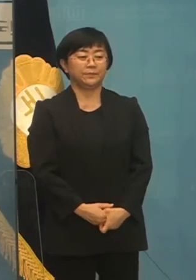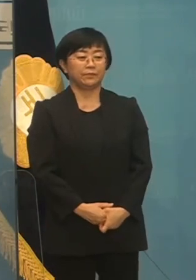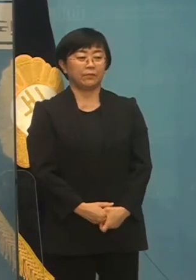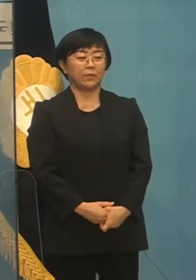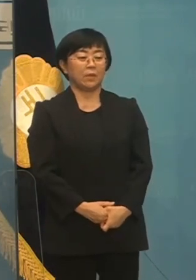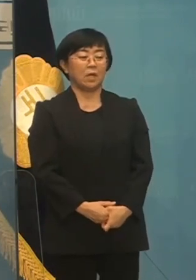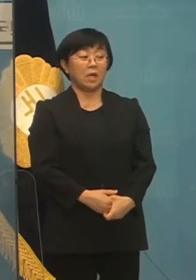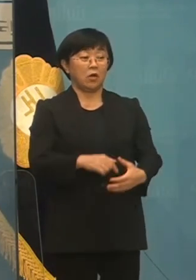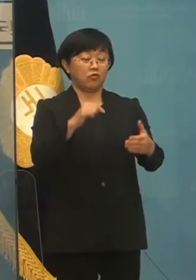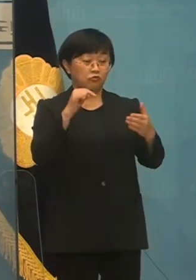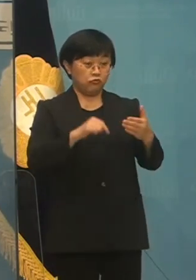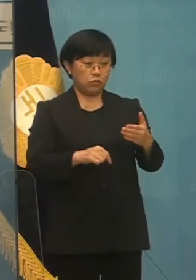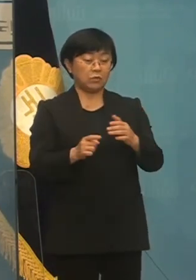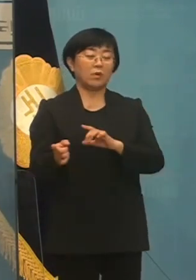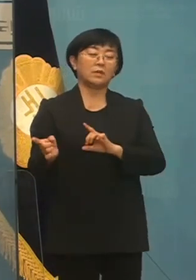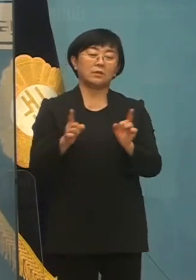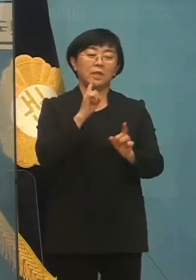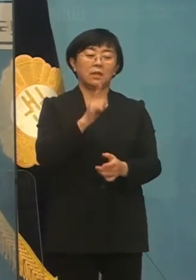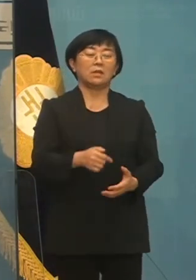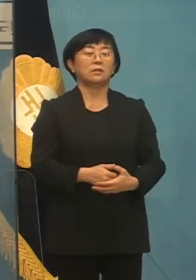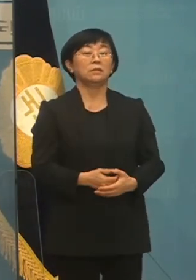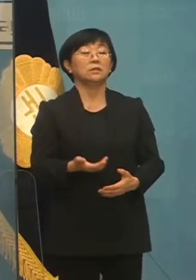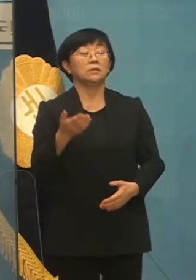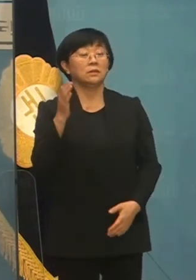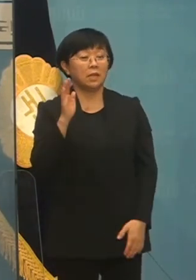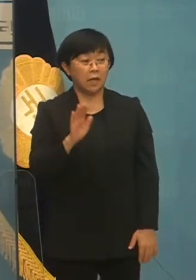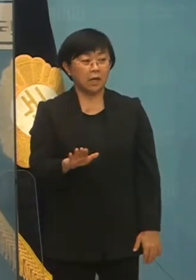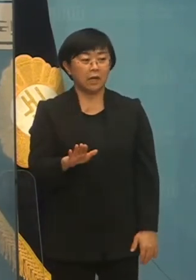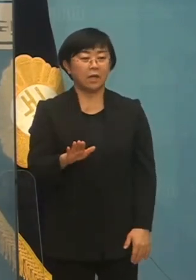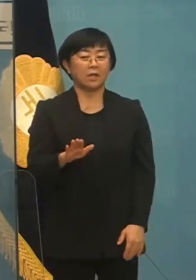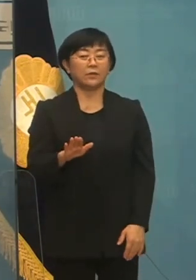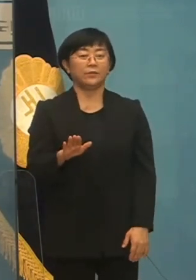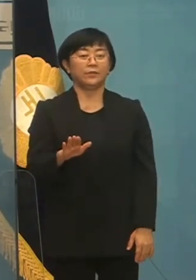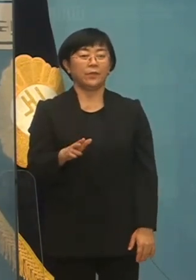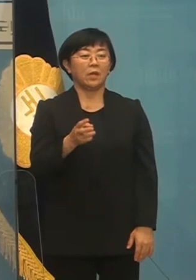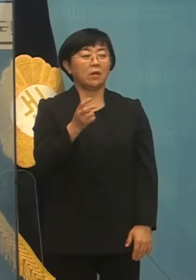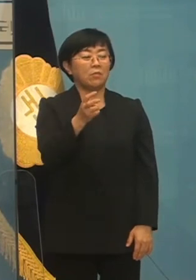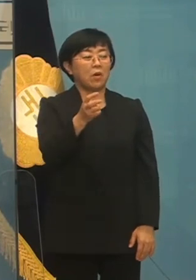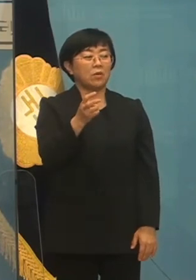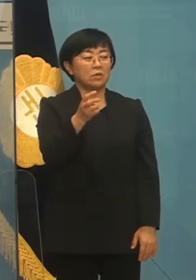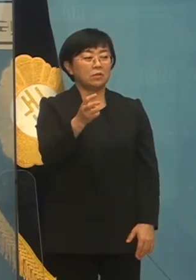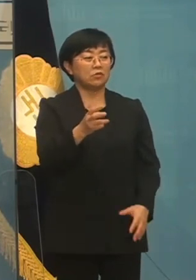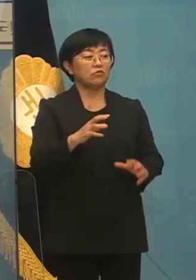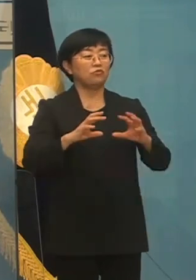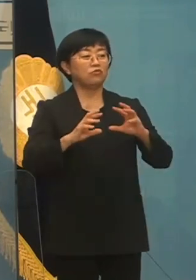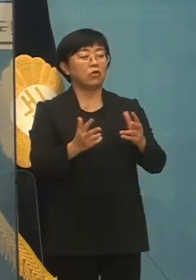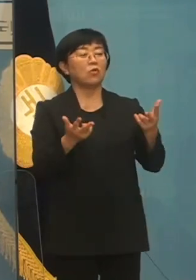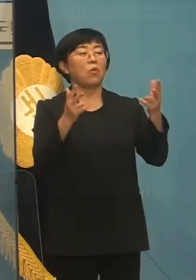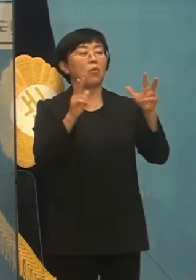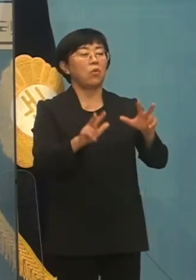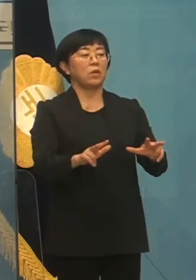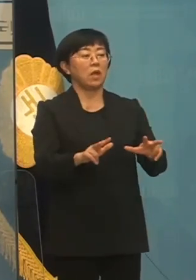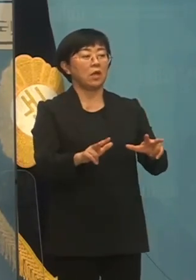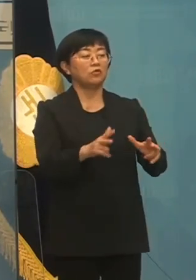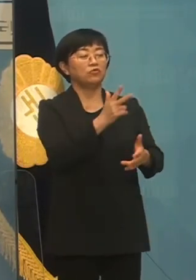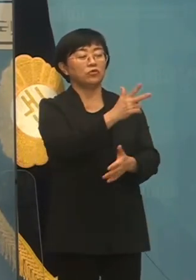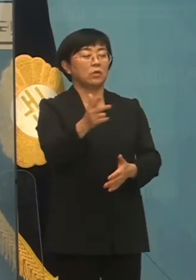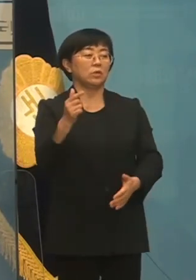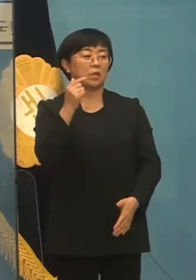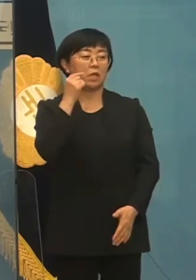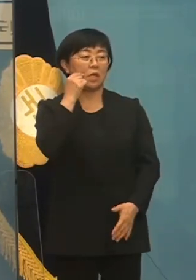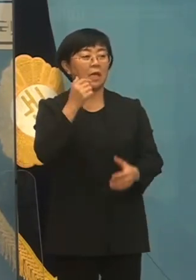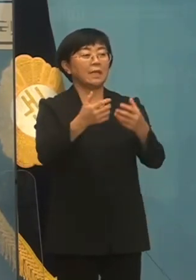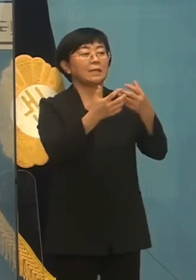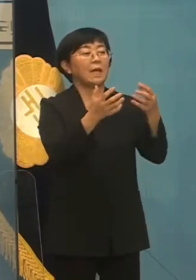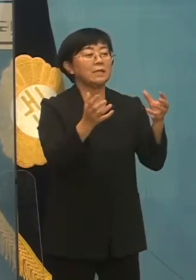국내 관광 활성화를 시킨다고 합니다. 그래 놓고서는 버스를 국립공원에 주차를 못 시켜야 합니다. 왜?